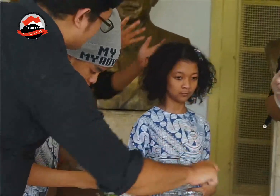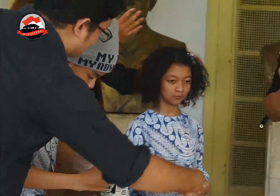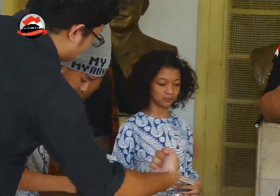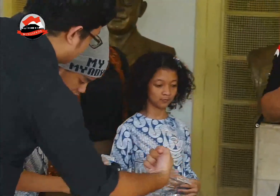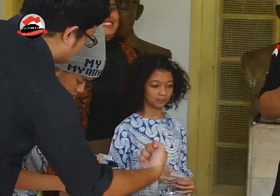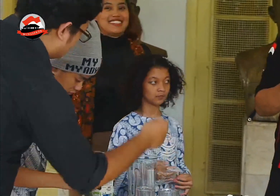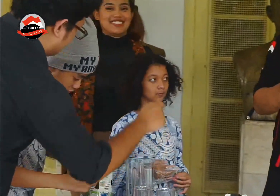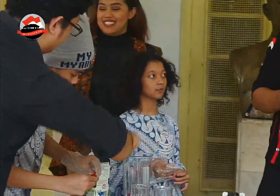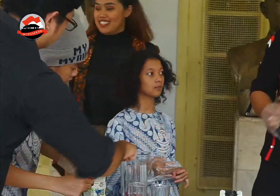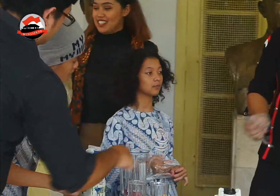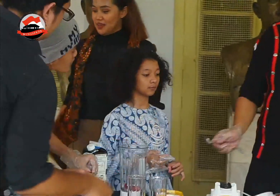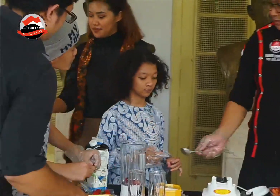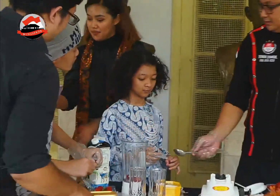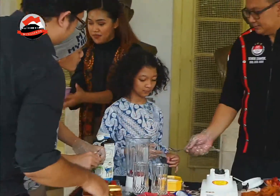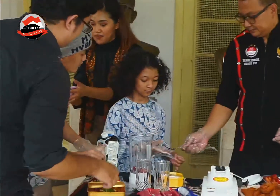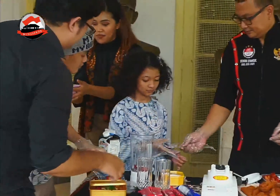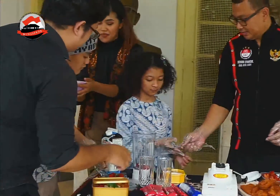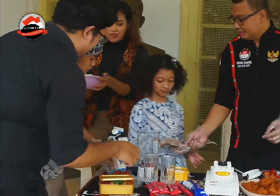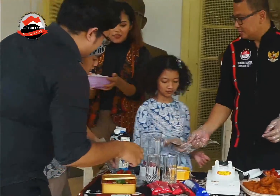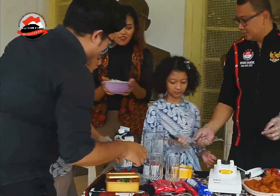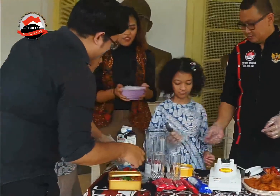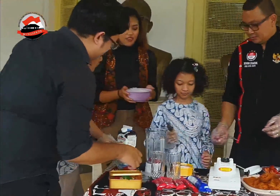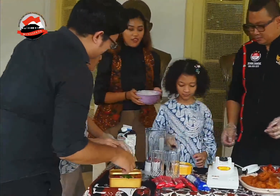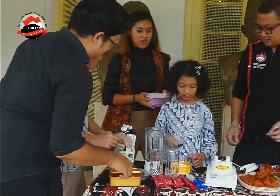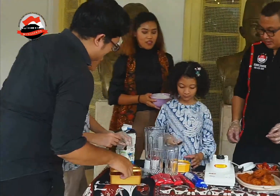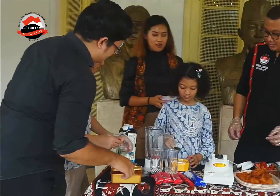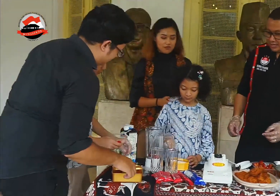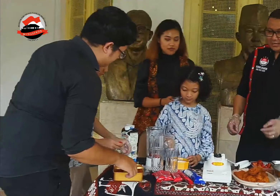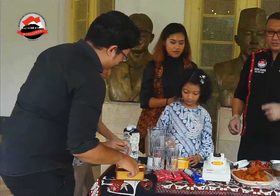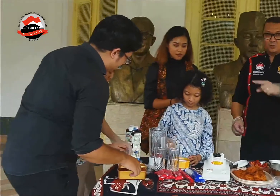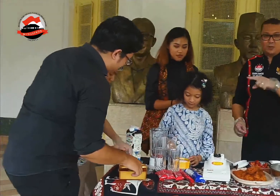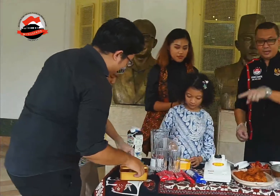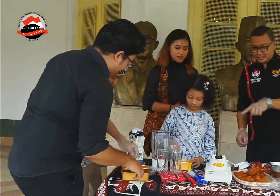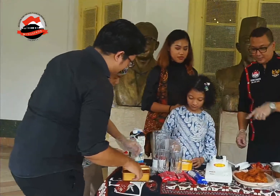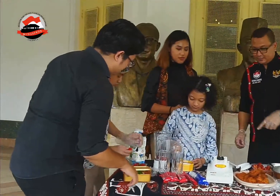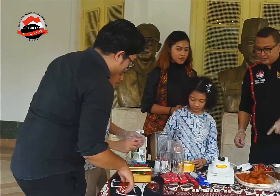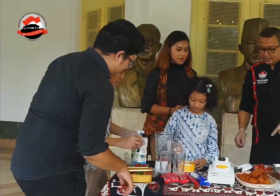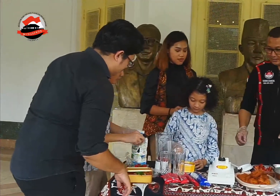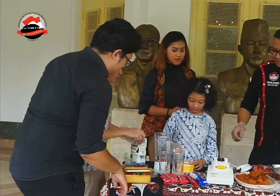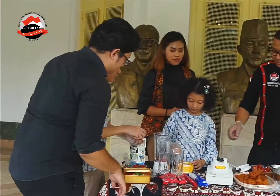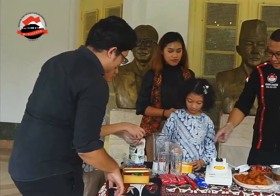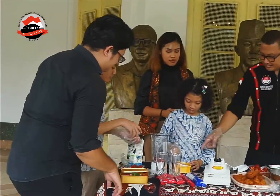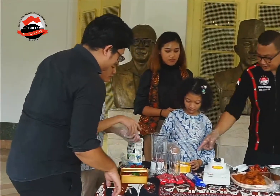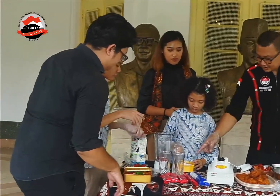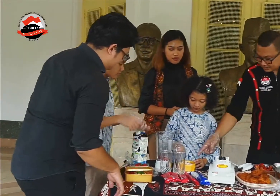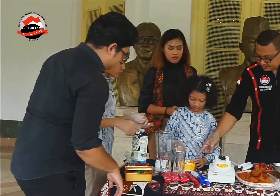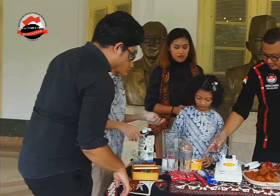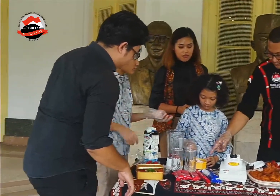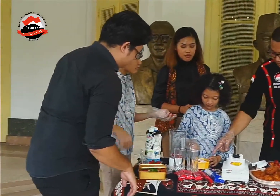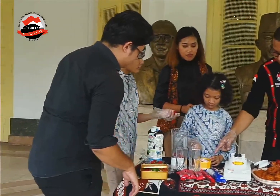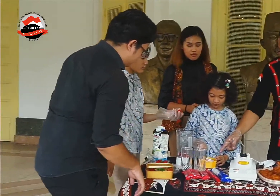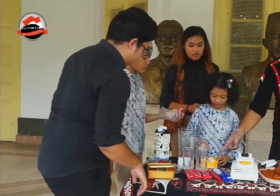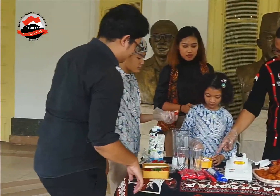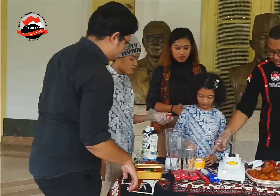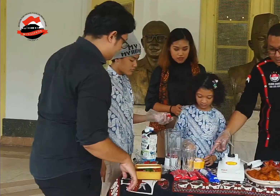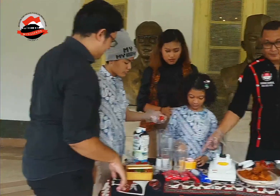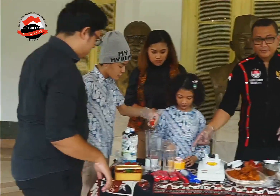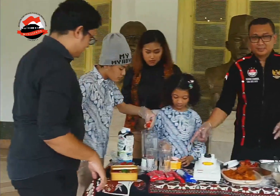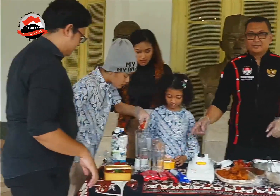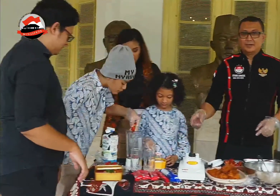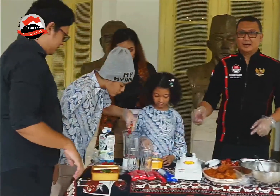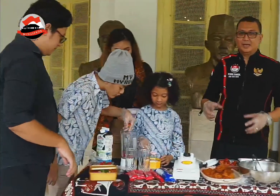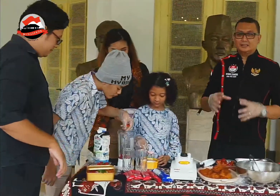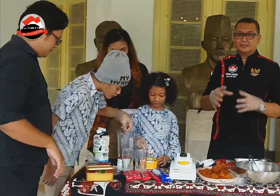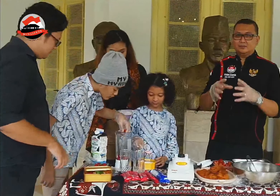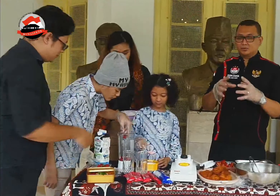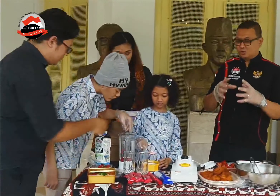apa? Kita bikin strawberry smoothies. Nah, strawberry smoothies ini ada strawberry, sama ada es krim vanilla,